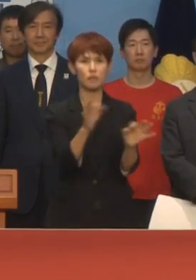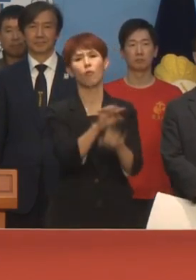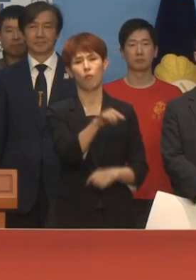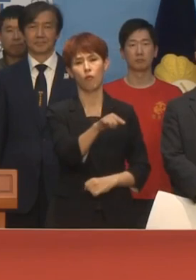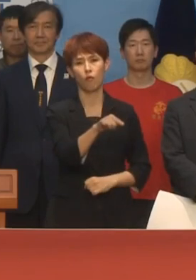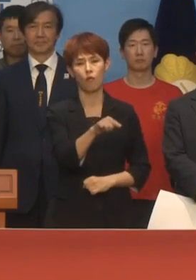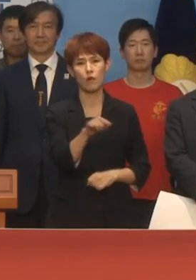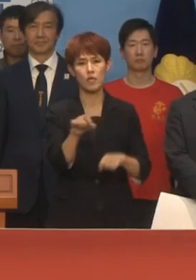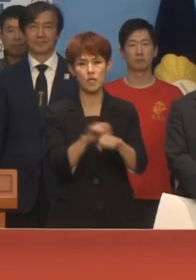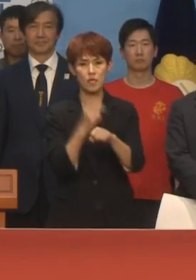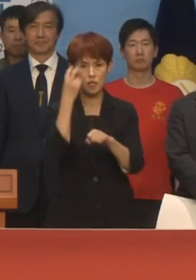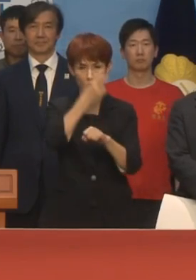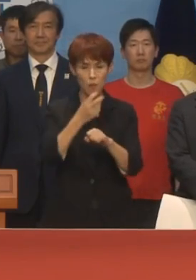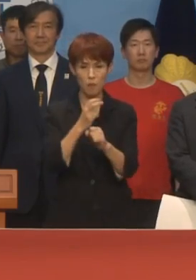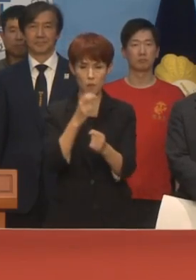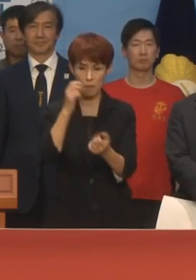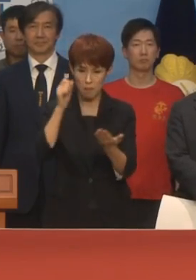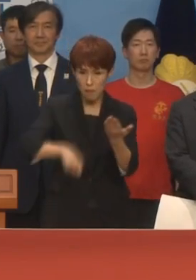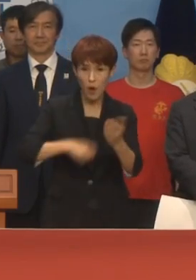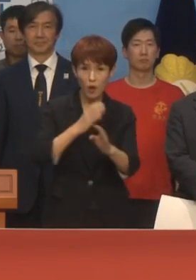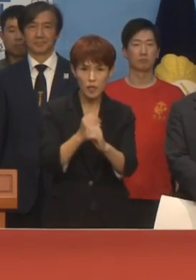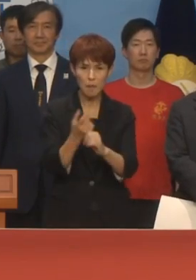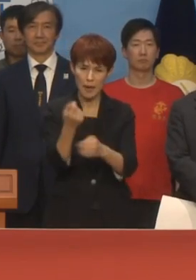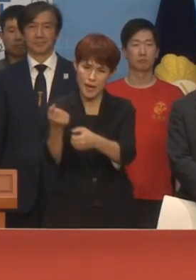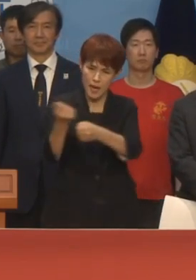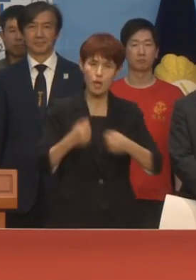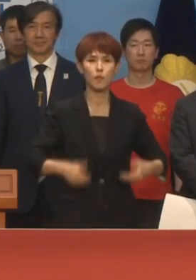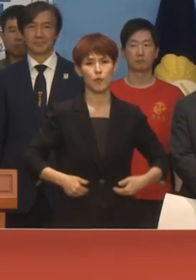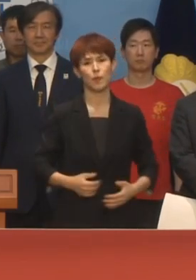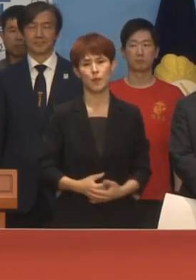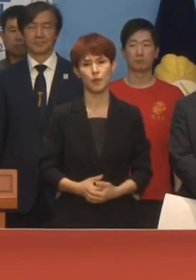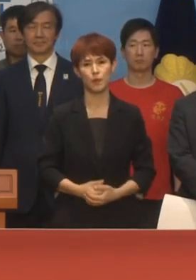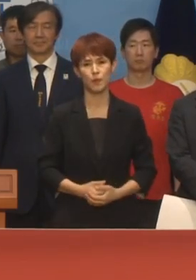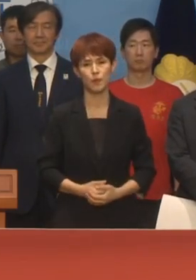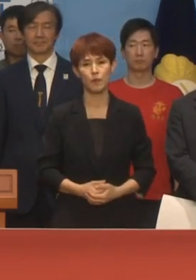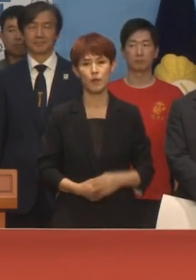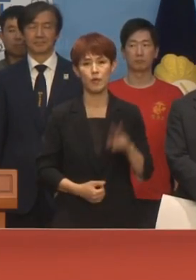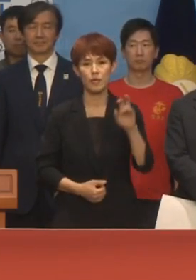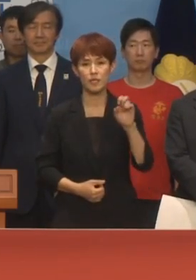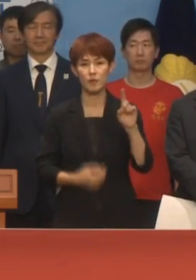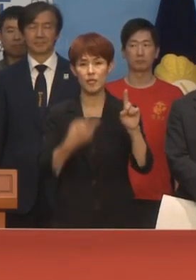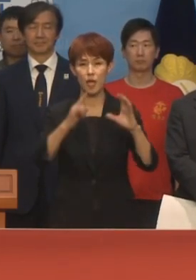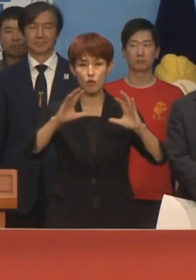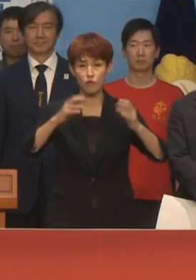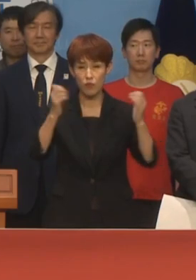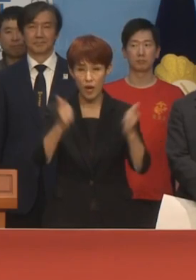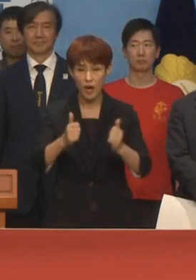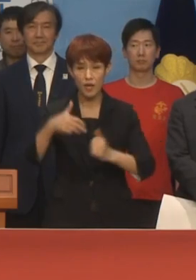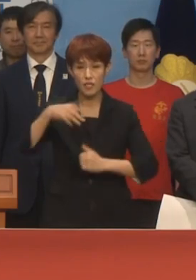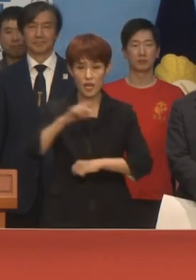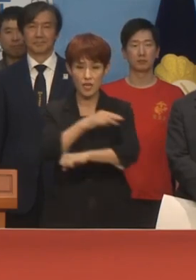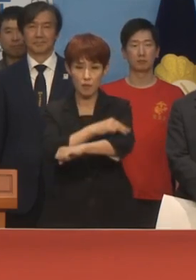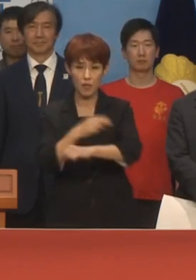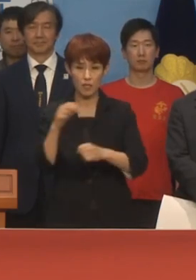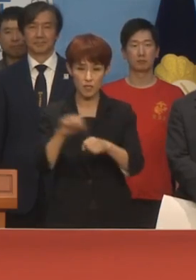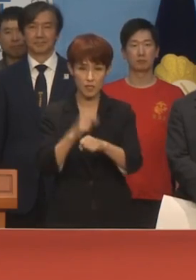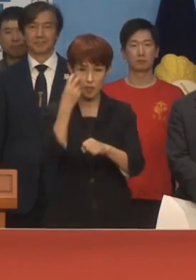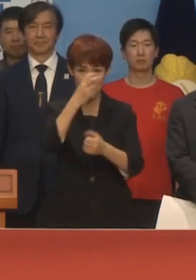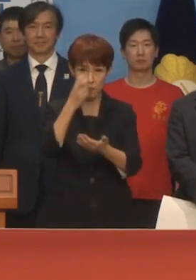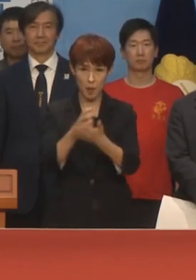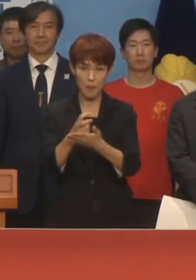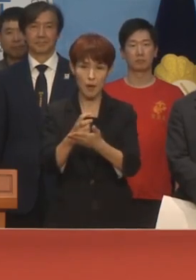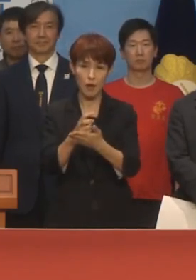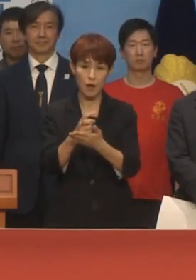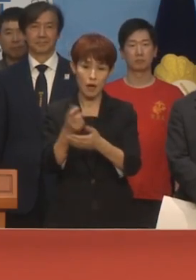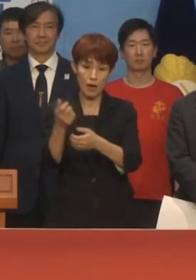시점을 하루라도 빠르게 앞당겨야 합니다. 21대 국회가 최상병 특검법의 처리를 하루